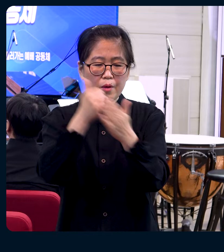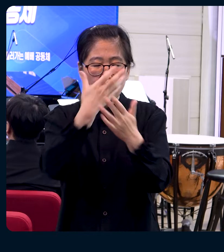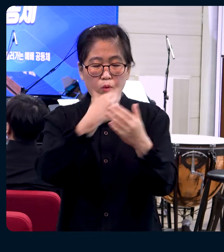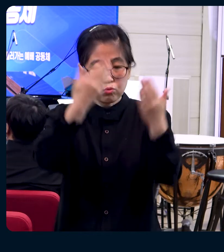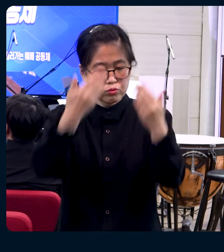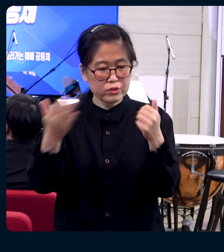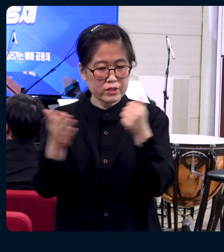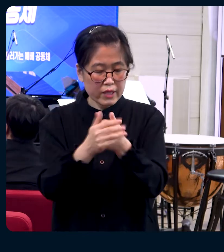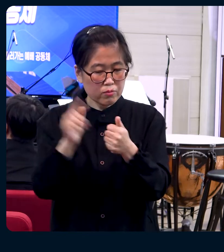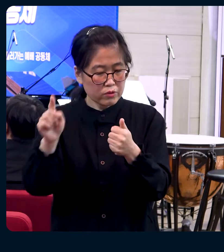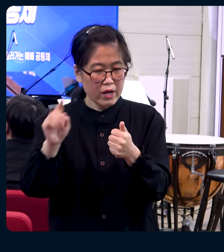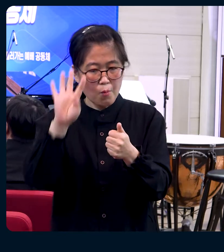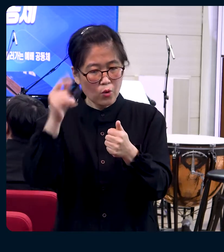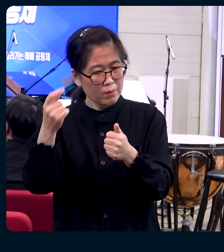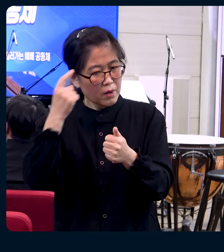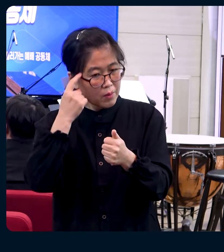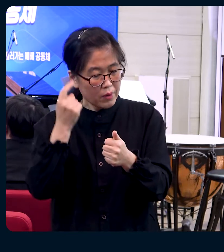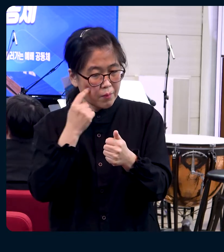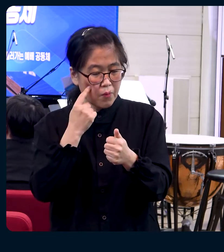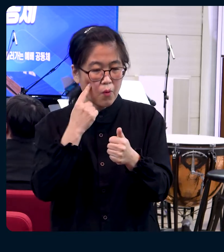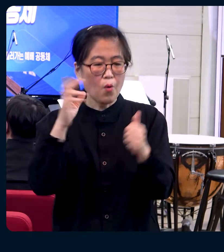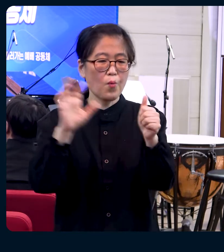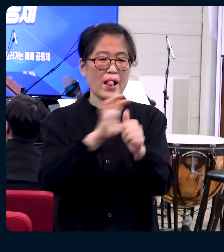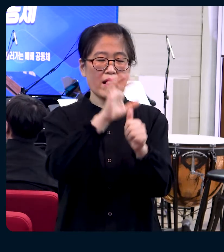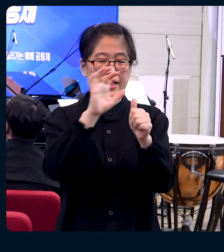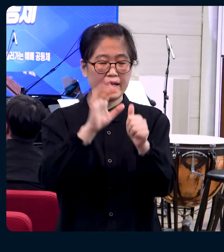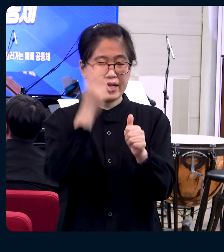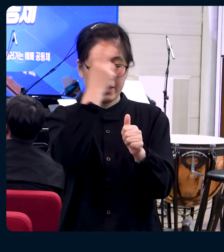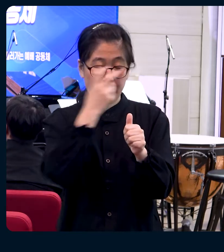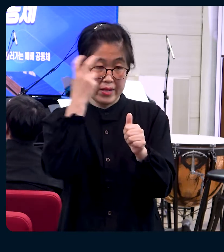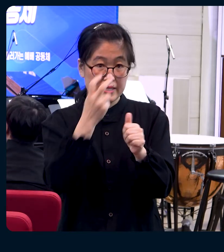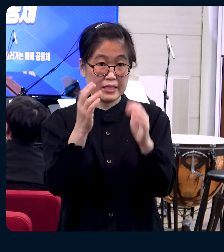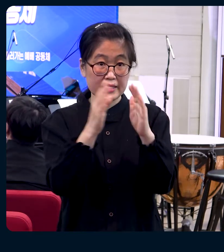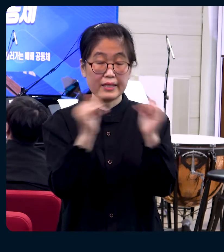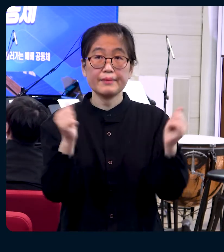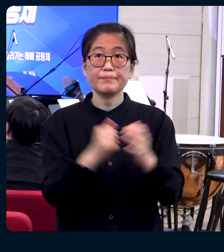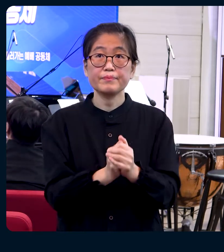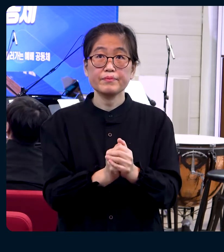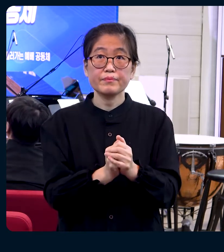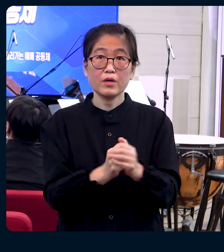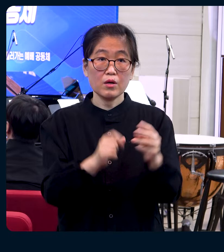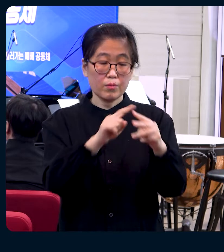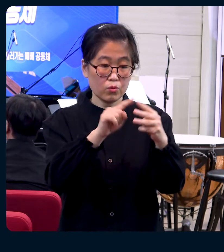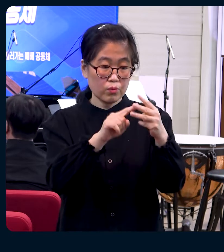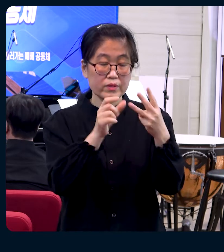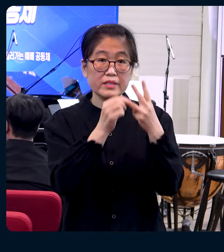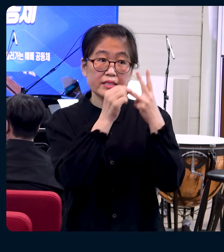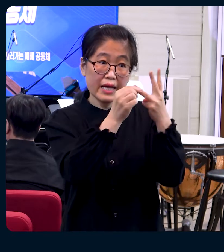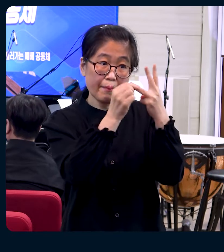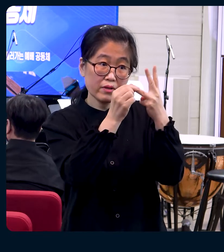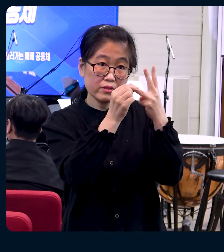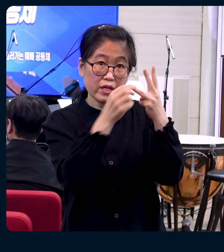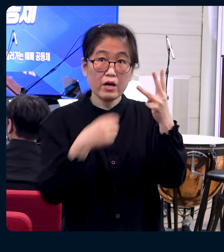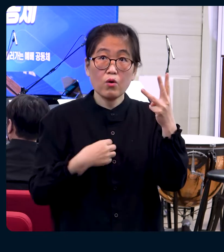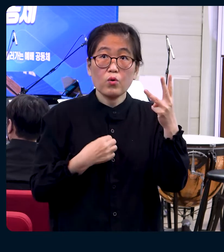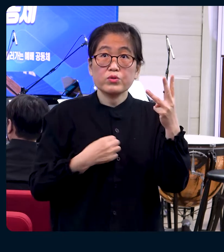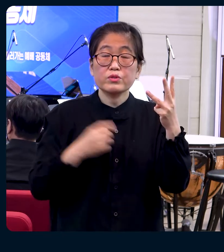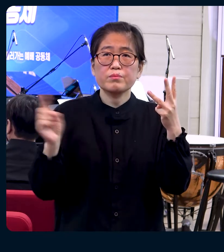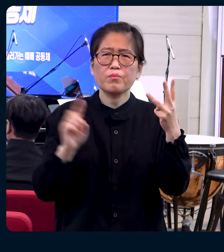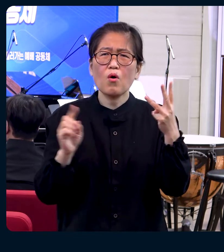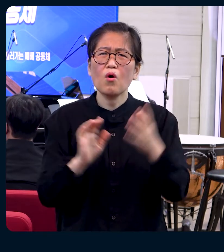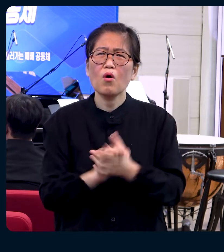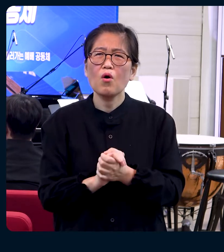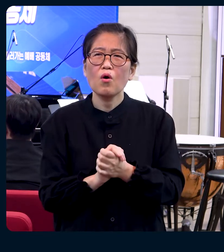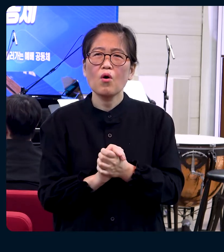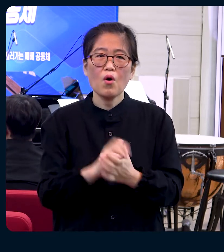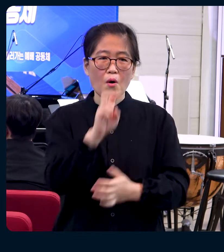복주시니까 그를 관리인 매니저로 만듭니다. 그럼 세 번째로 입은 옷은 무슨 옷이겠어요? 매니저 옷을 입은 것입니다.